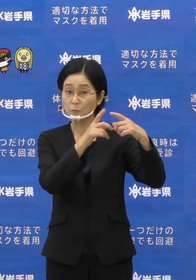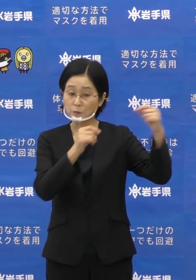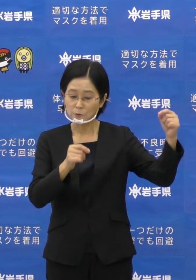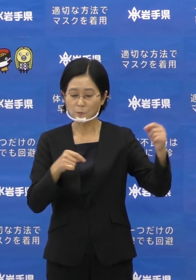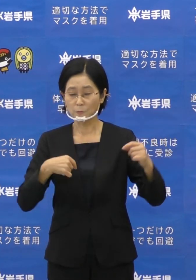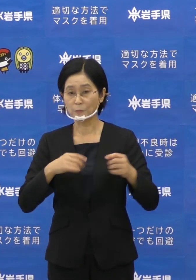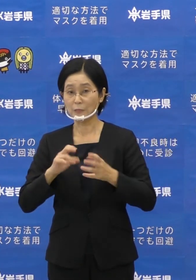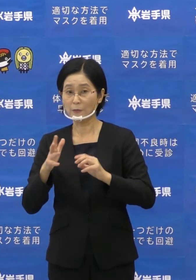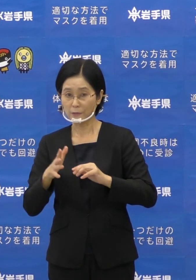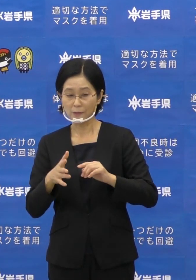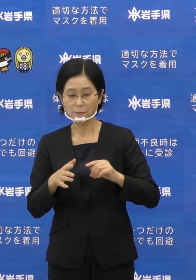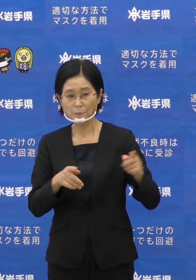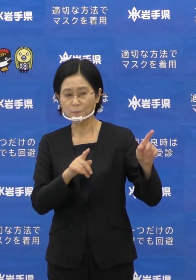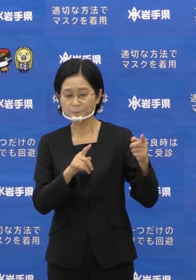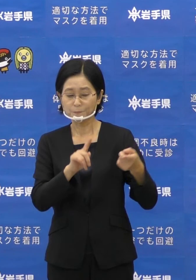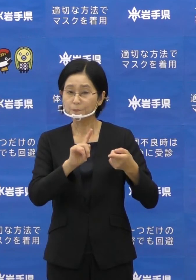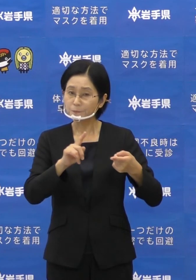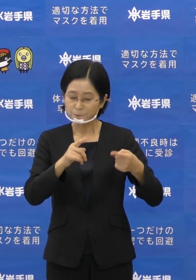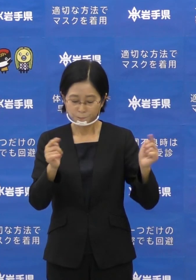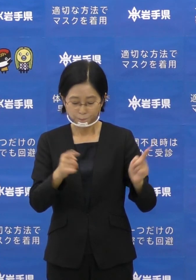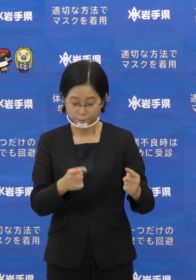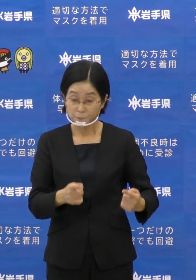こは、詰めていって、